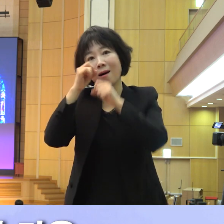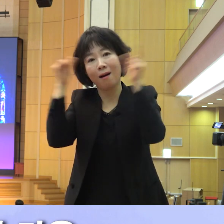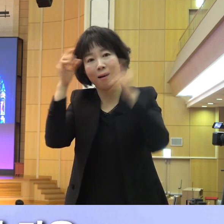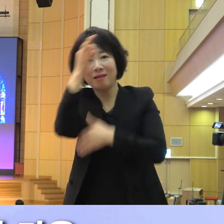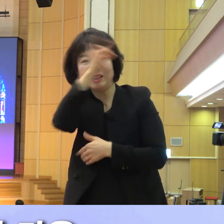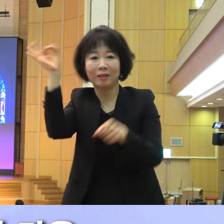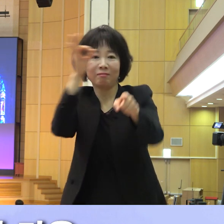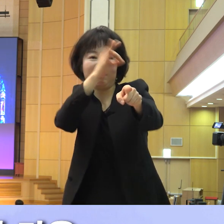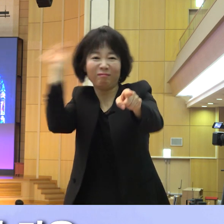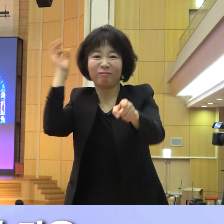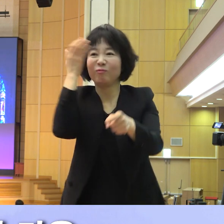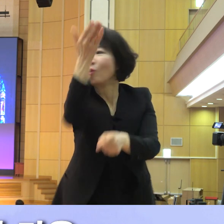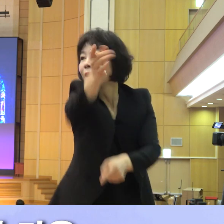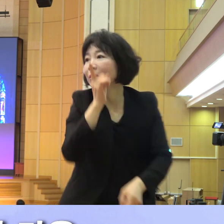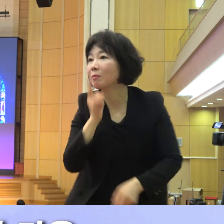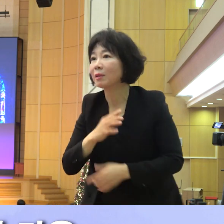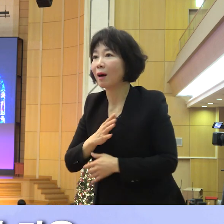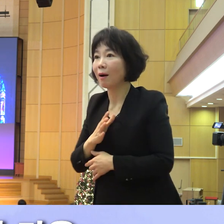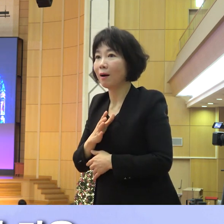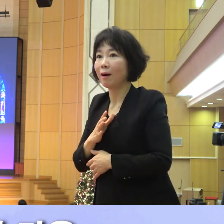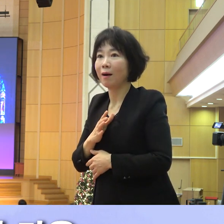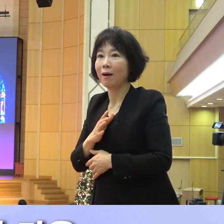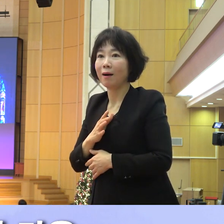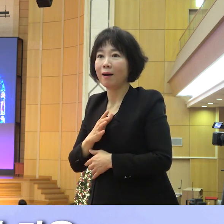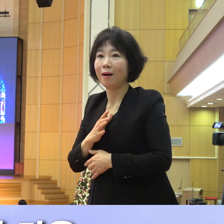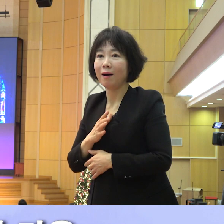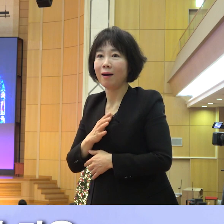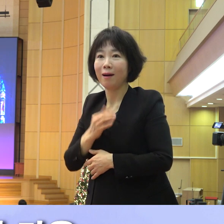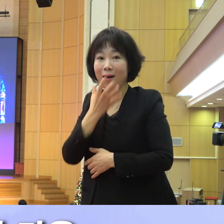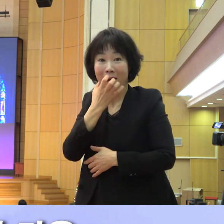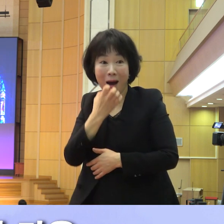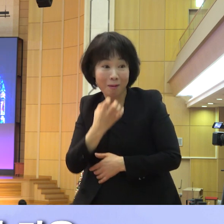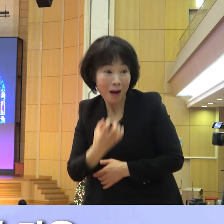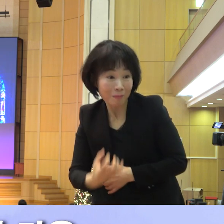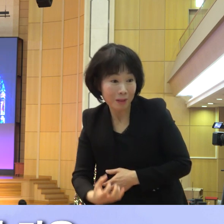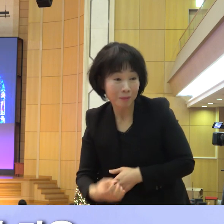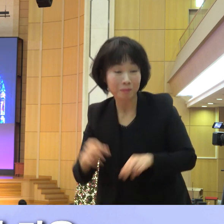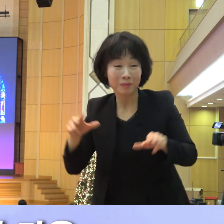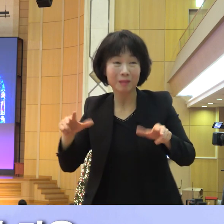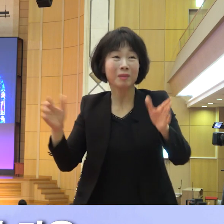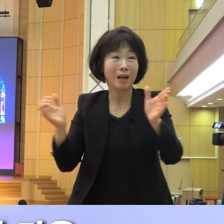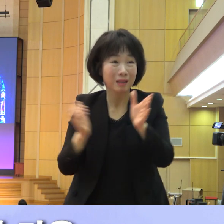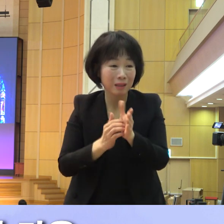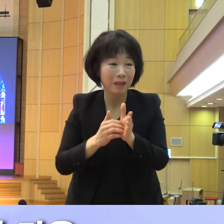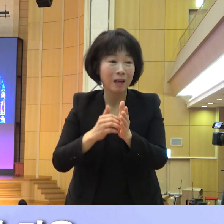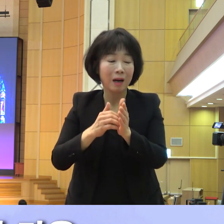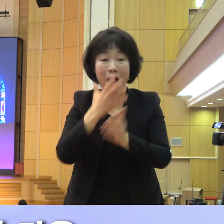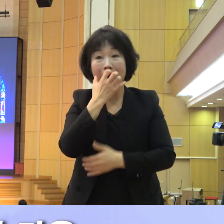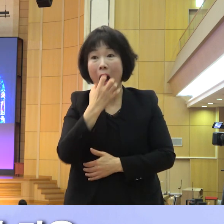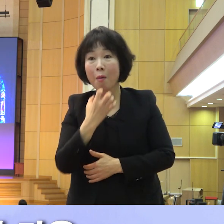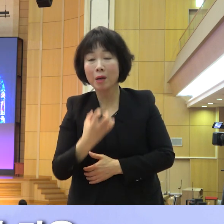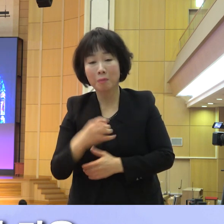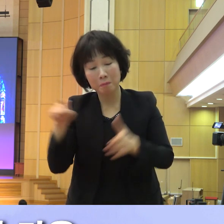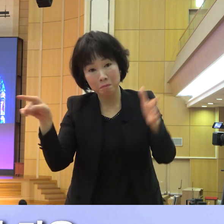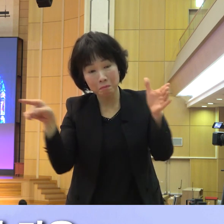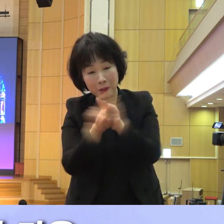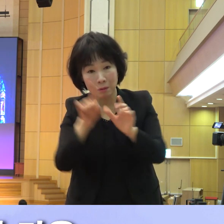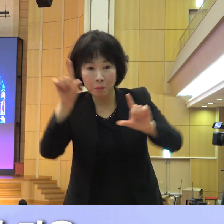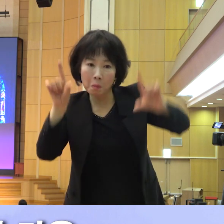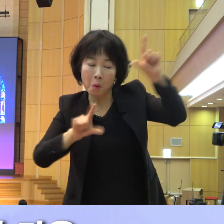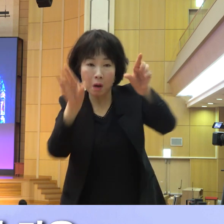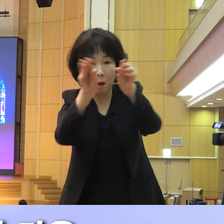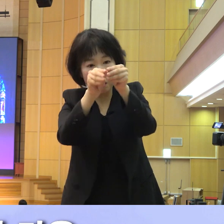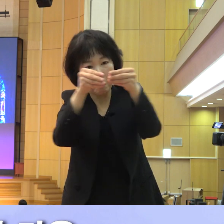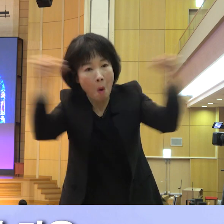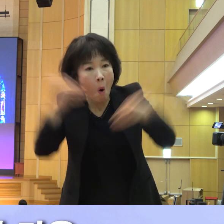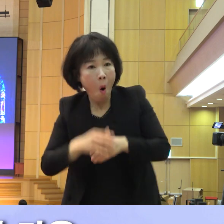12장부터 22장까지의 아브라함이 주님을 믿고 섬겨온 그 아브라함의 신앙을 본다면